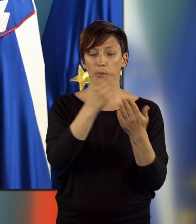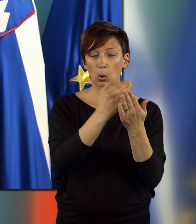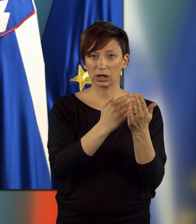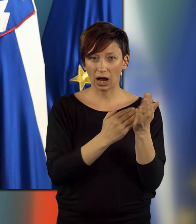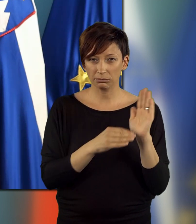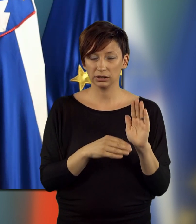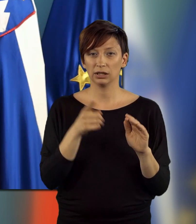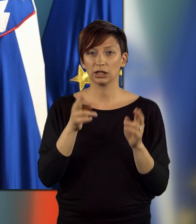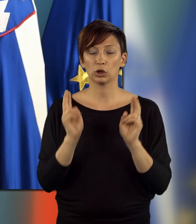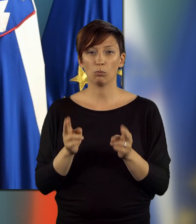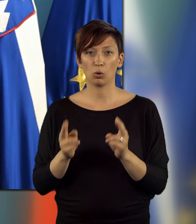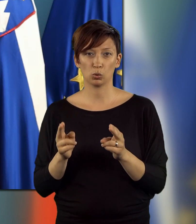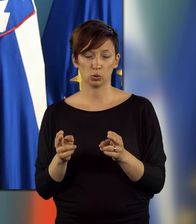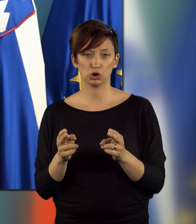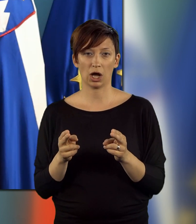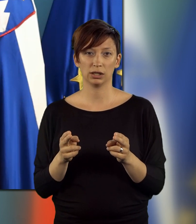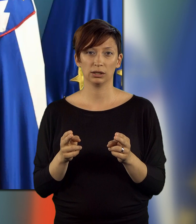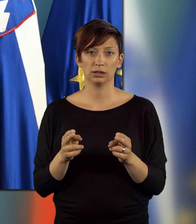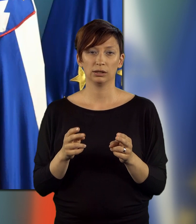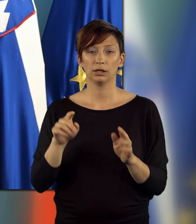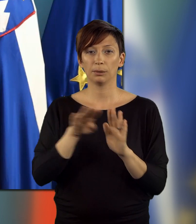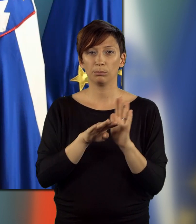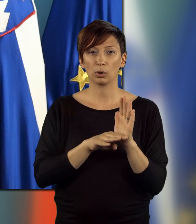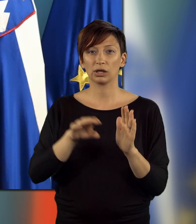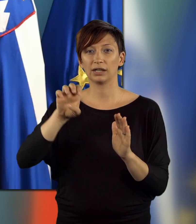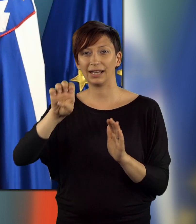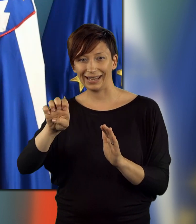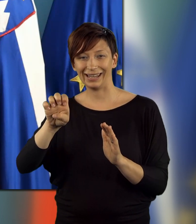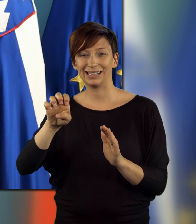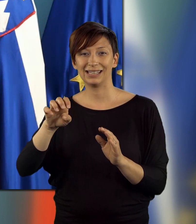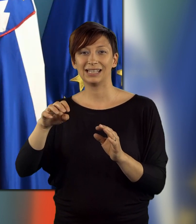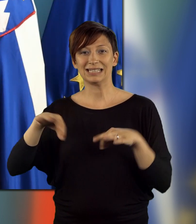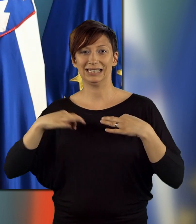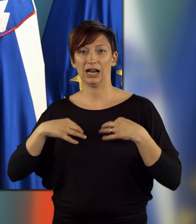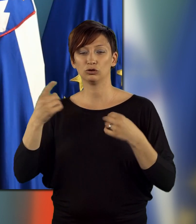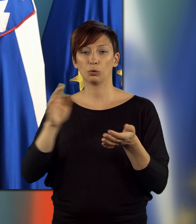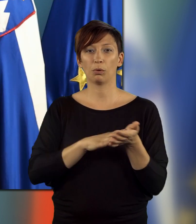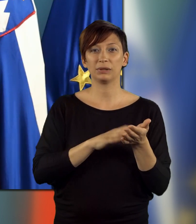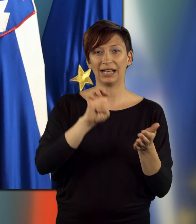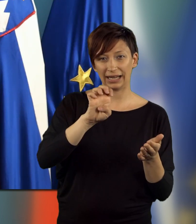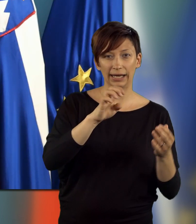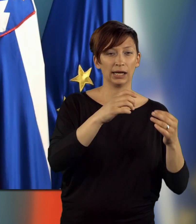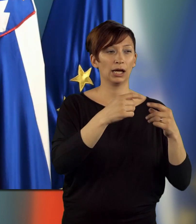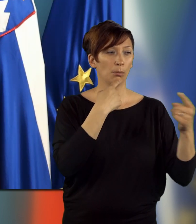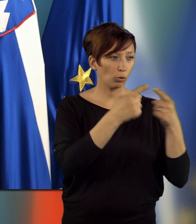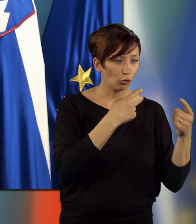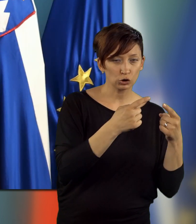programi, ki jih omogoča program e-zdravja, to pomeni od